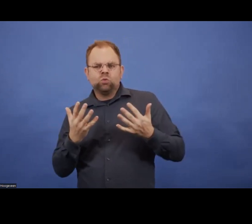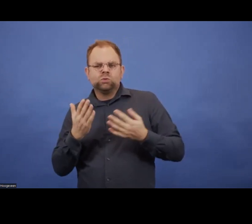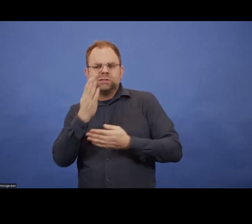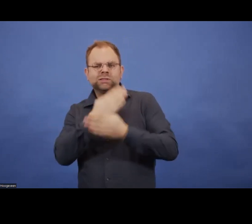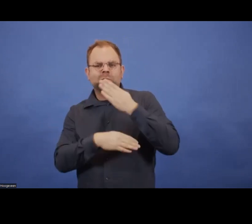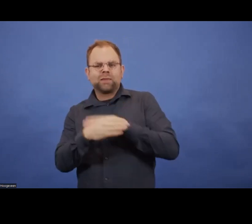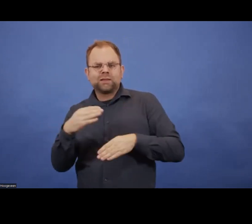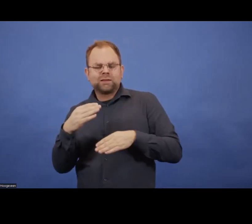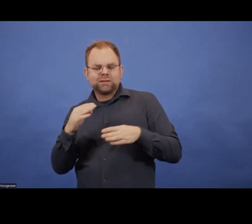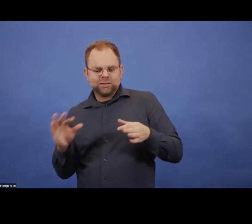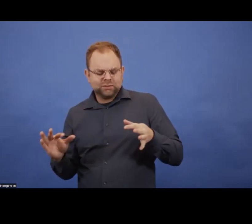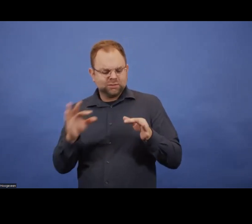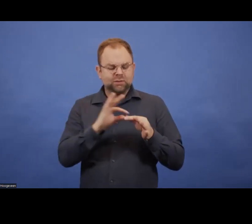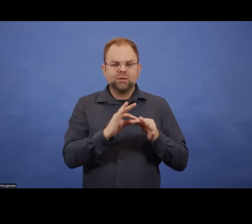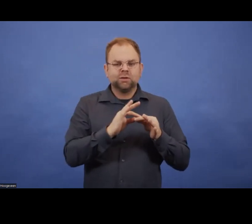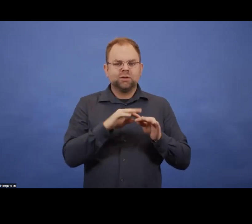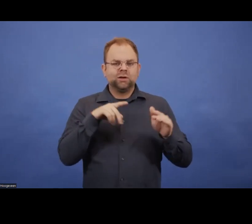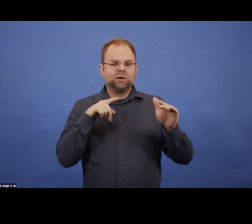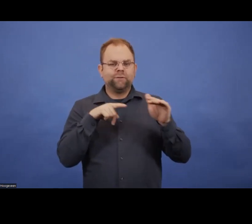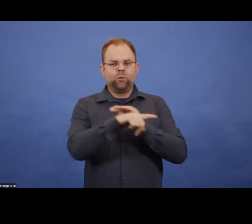qué papel tiene en el proceso